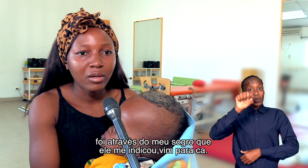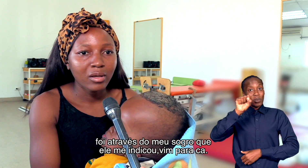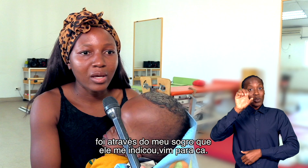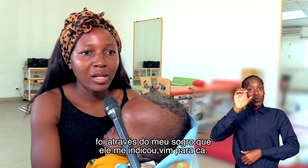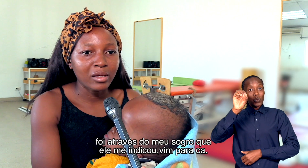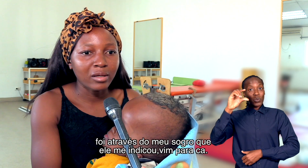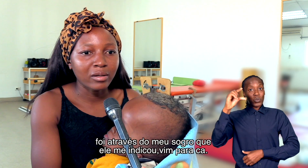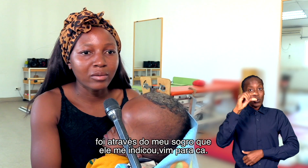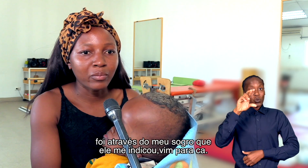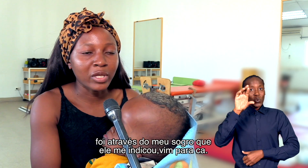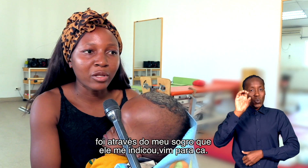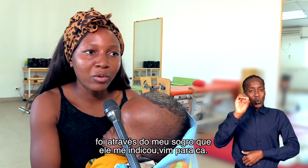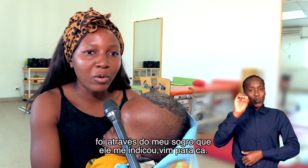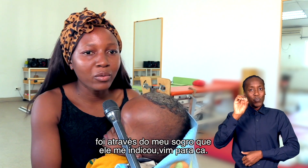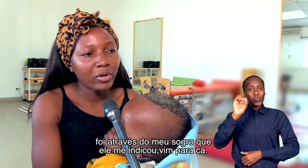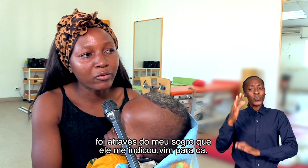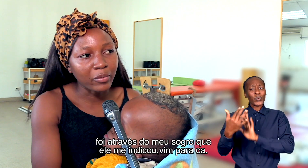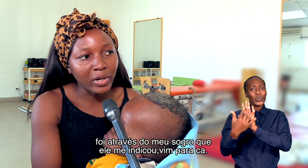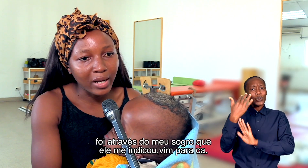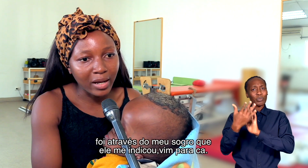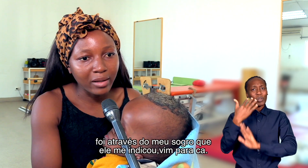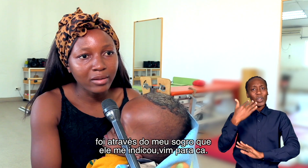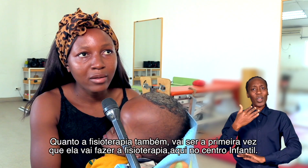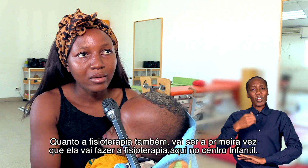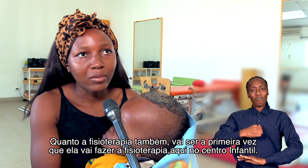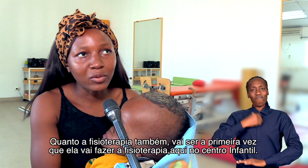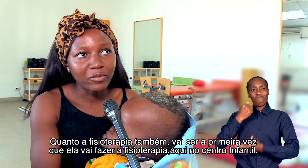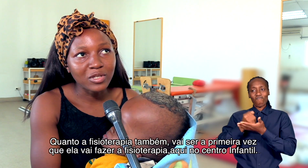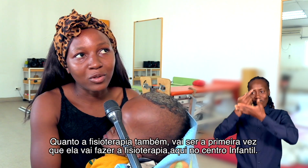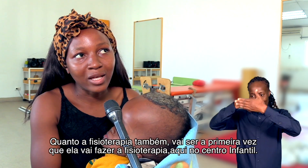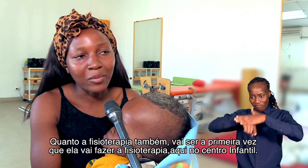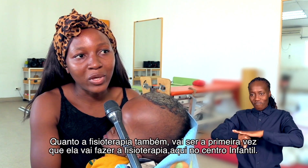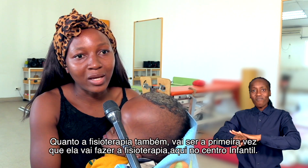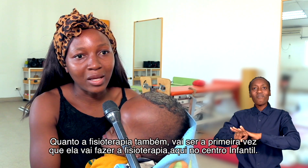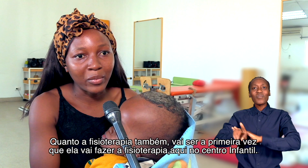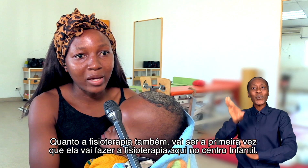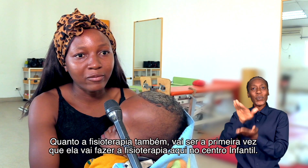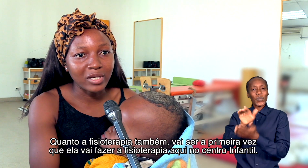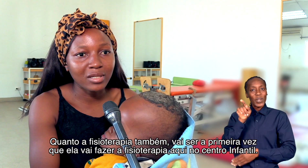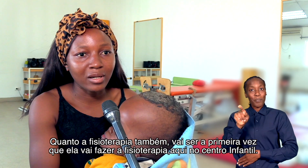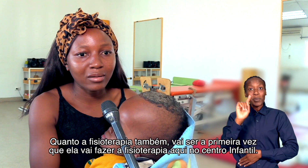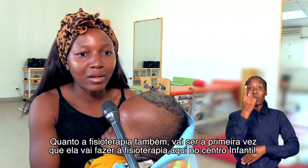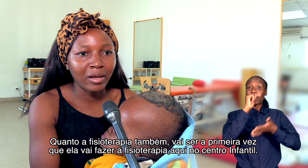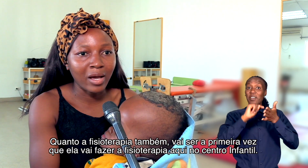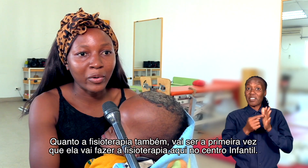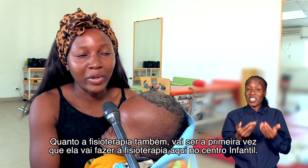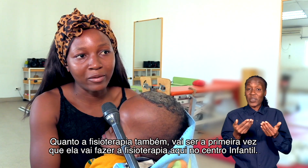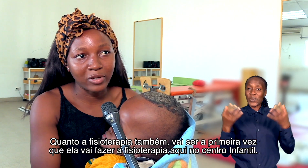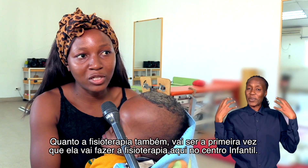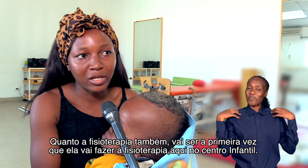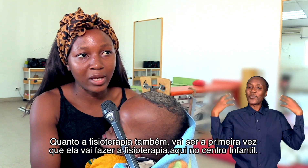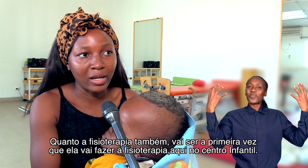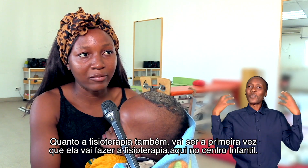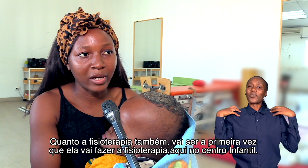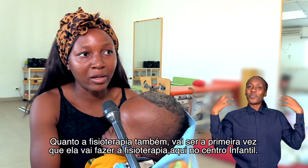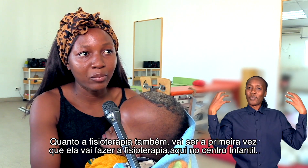que ele me indicou, eu vim para cá. Quanto à fisioterapia, também vai ser a primeira